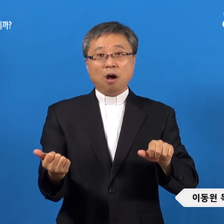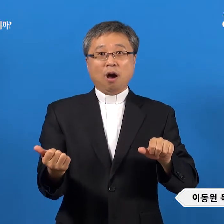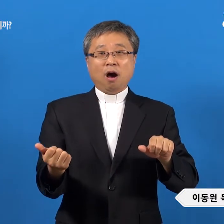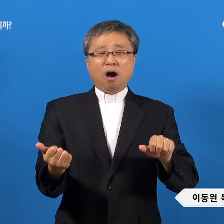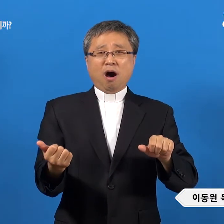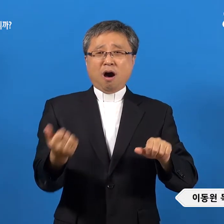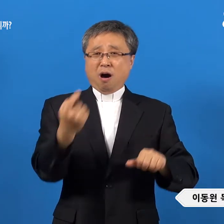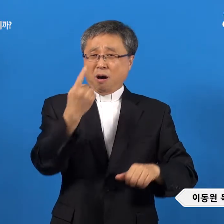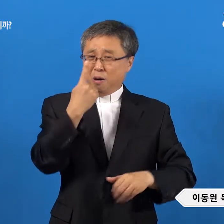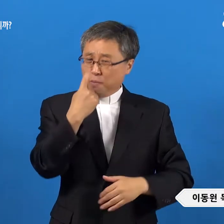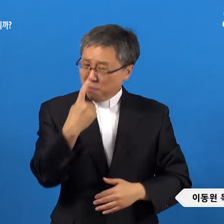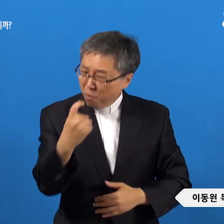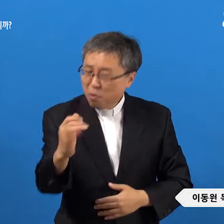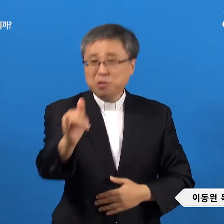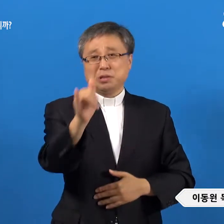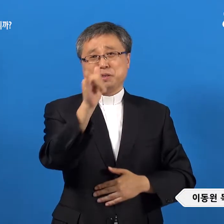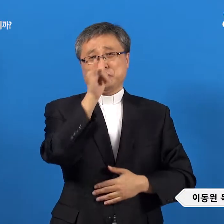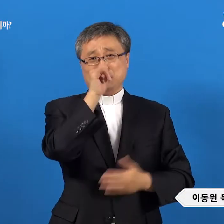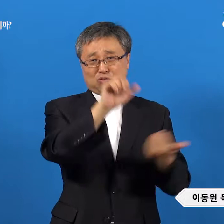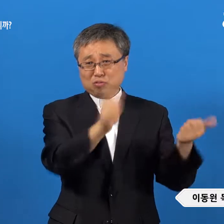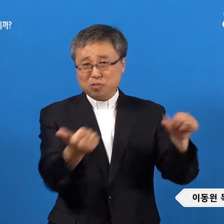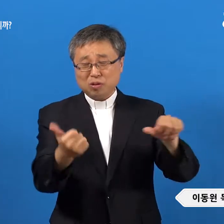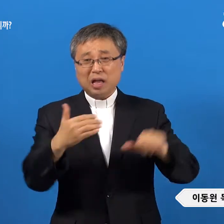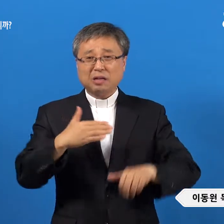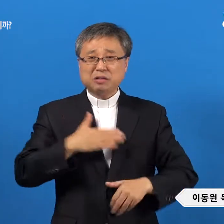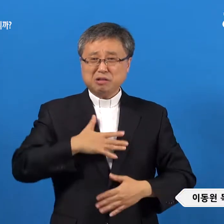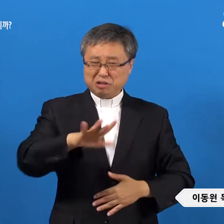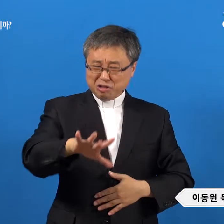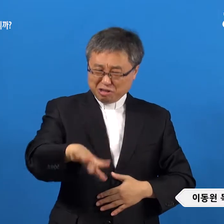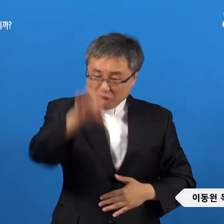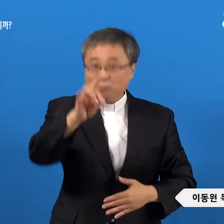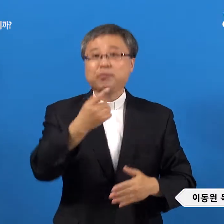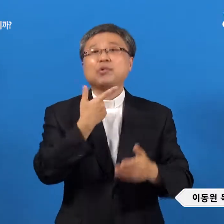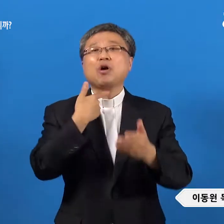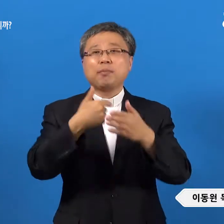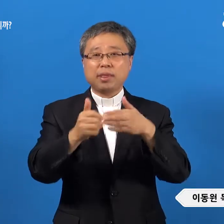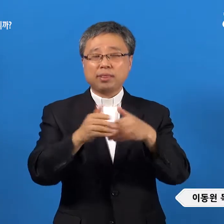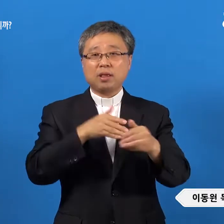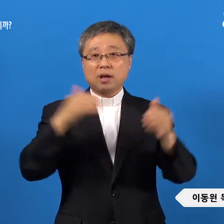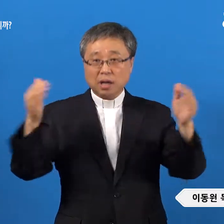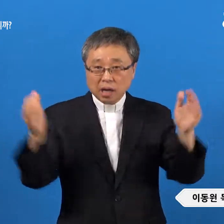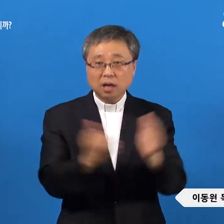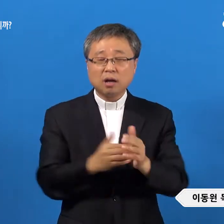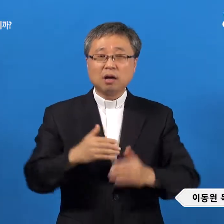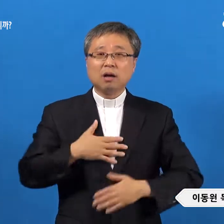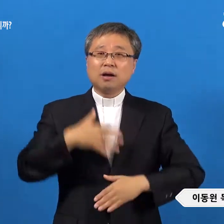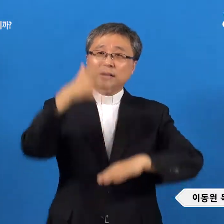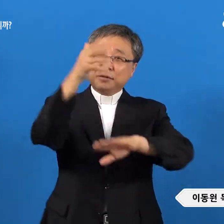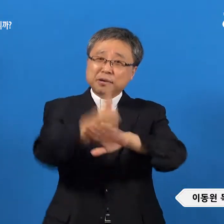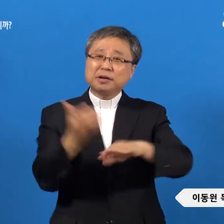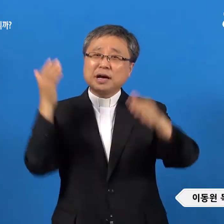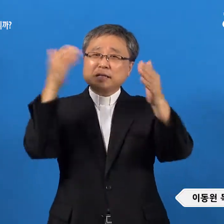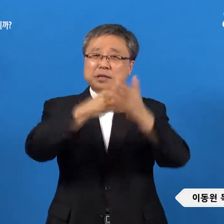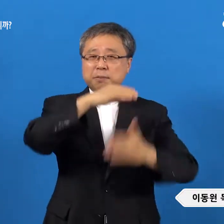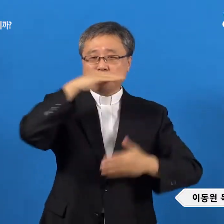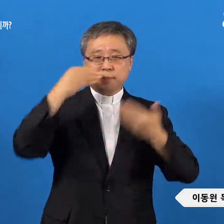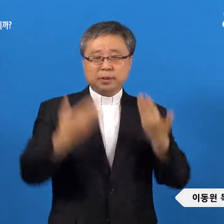고상한 죽음, 노블 데스를 나는 만나본 적이 없다. 그는 끝까지 경건한 기도